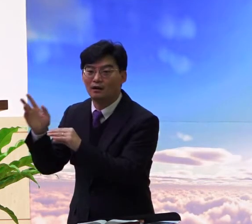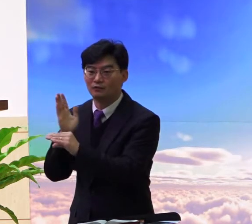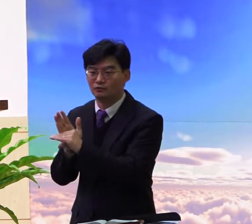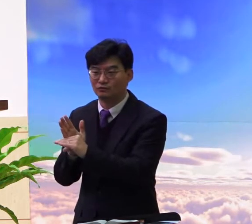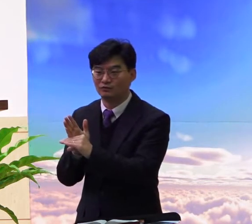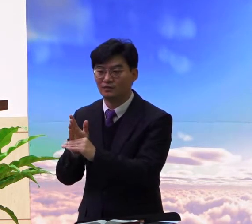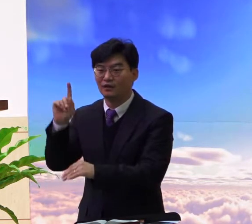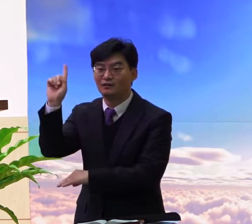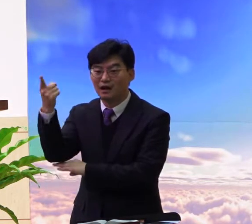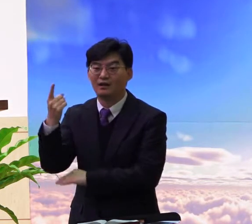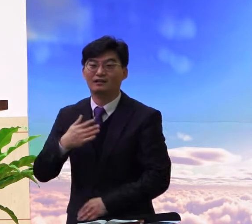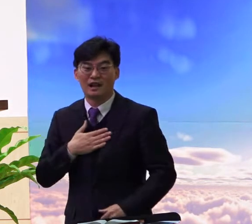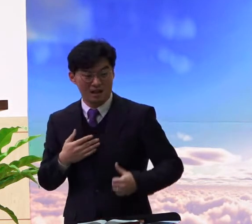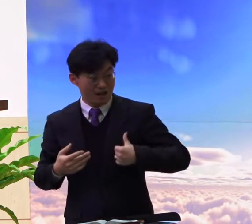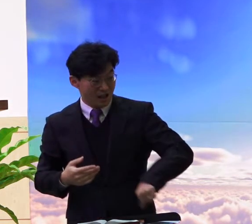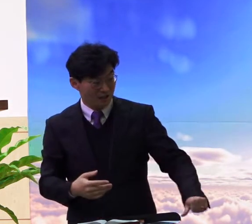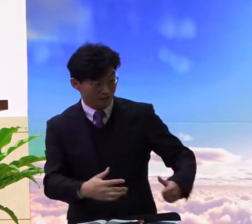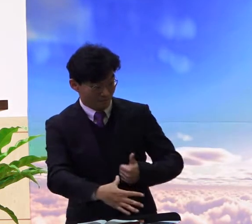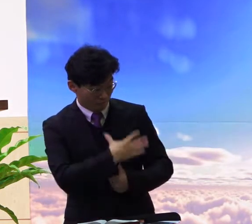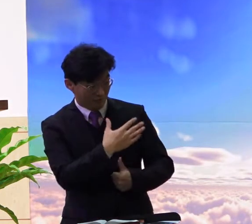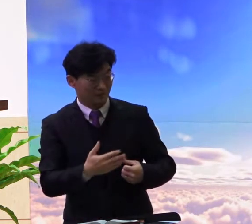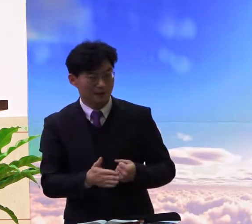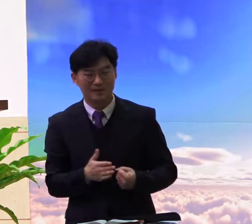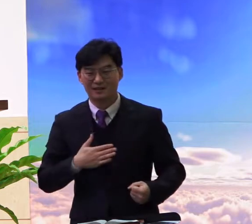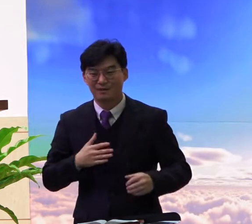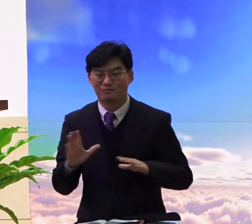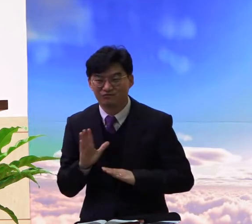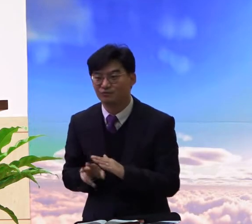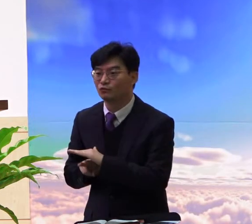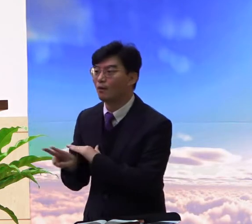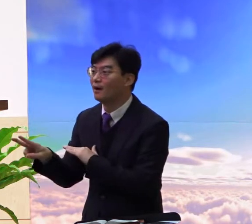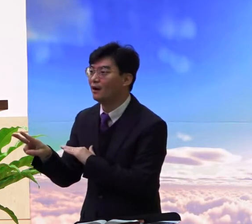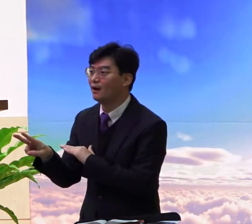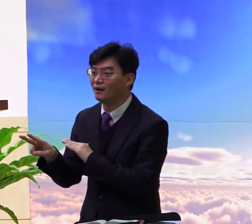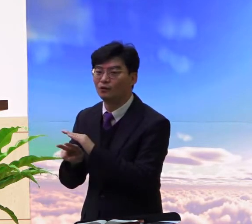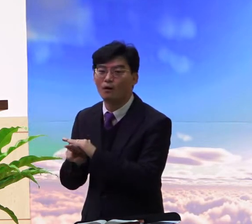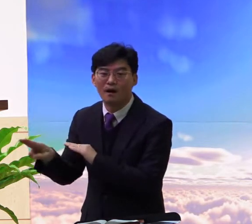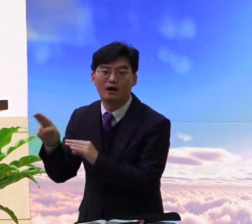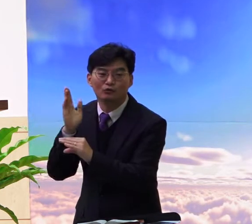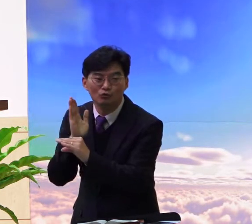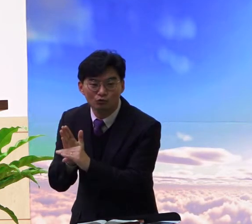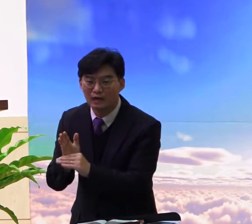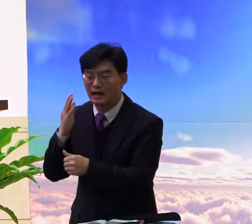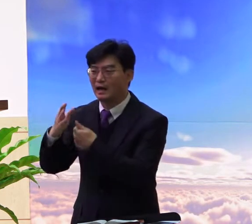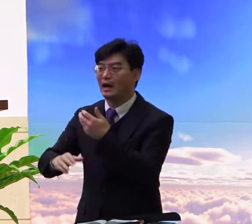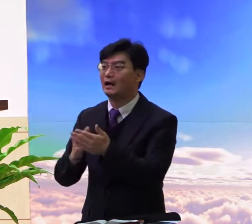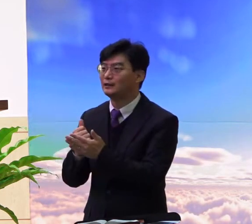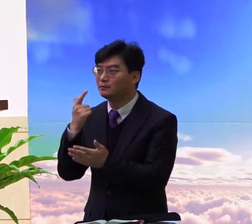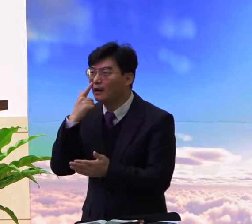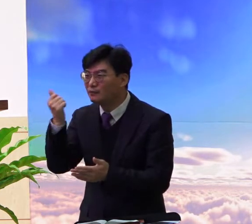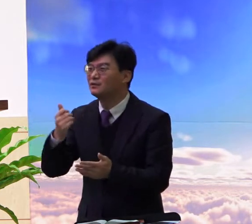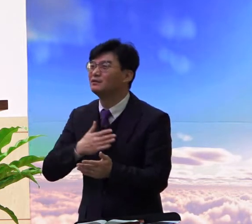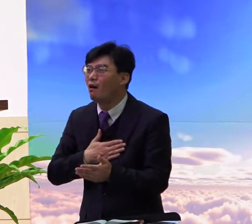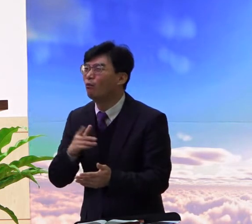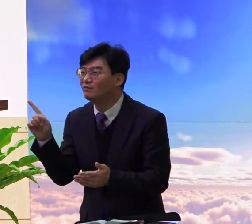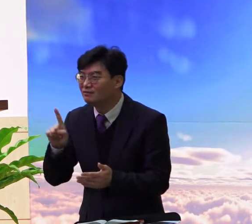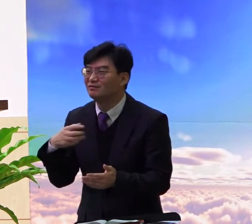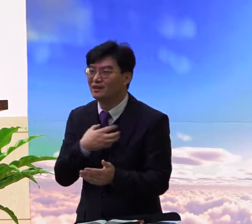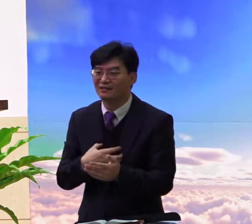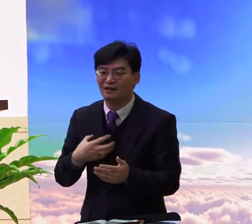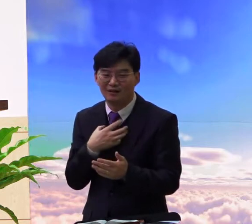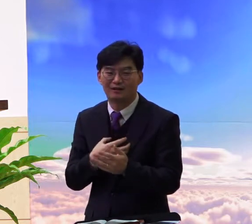아버지로서 피신해야만 하는 그런 상황 속에서 하나님께 부르짖는 그런 간절한 기도였다 하는 것입니다.